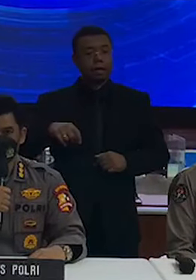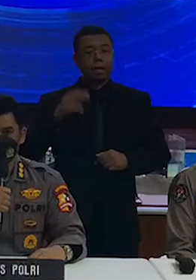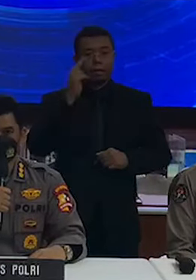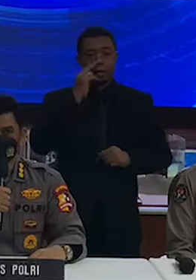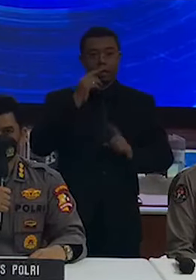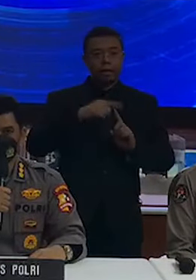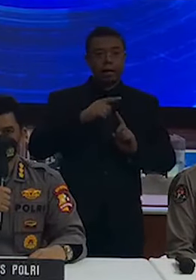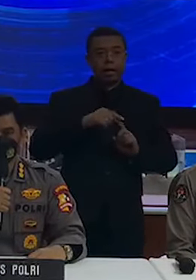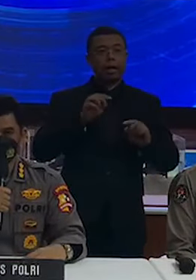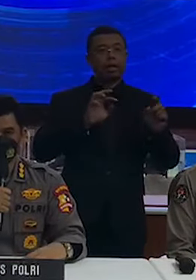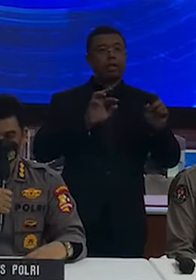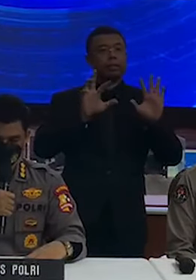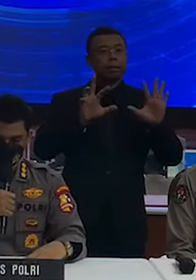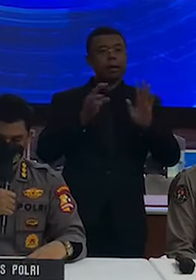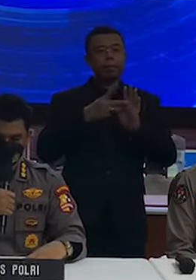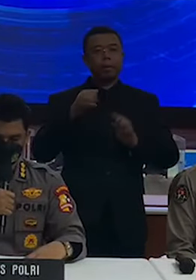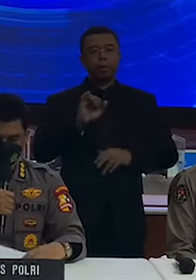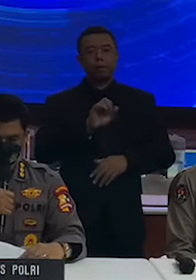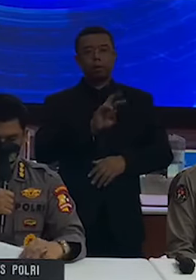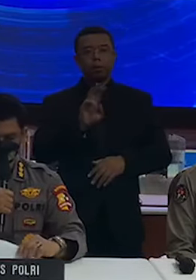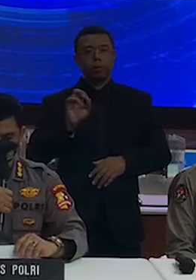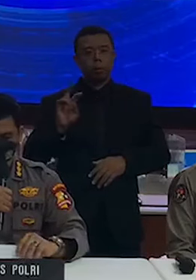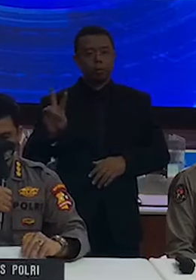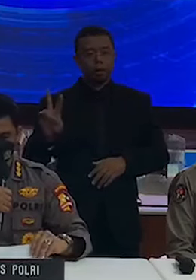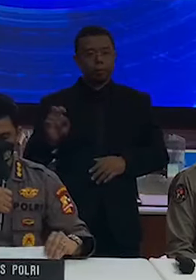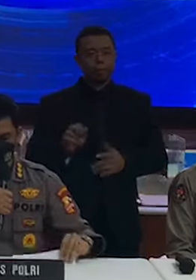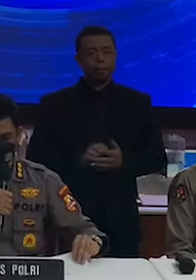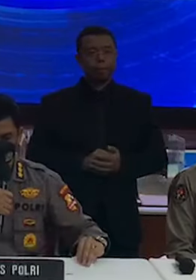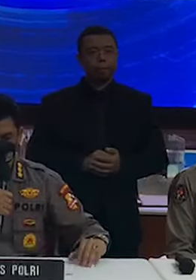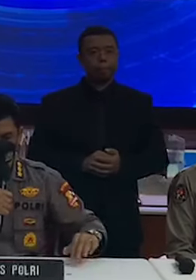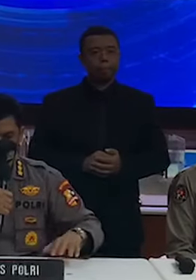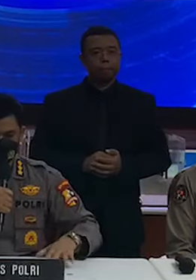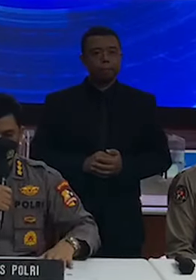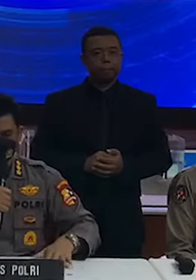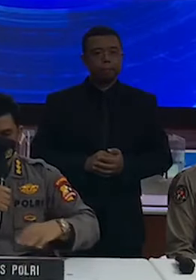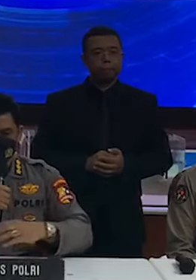Senin tanggal 9 Mei 2022.